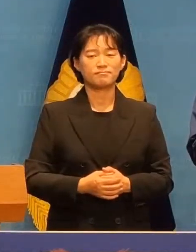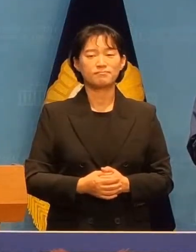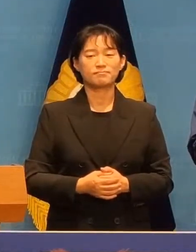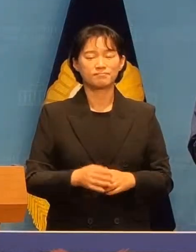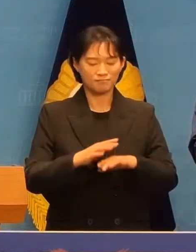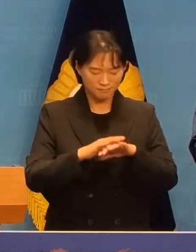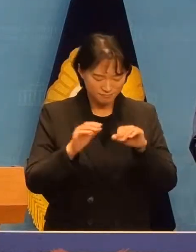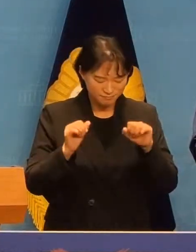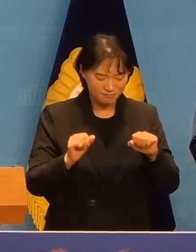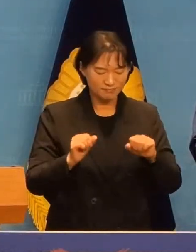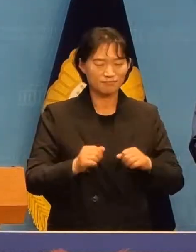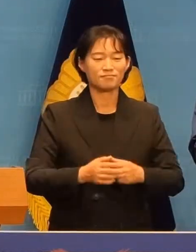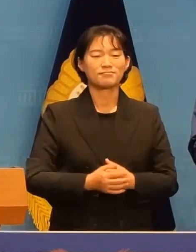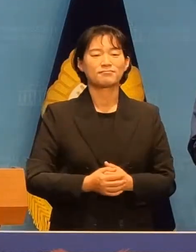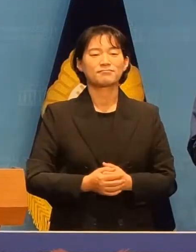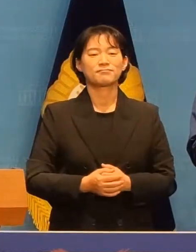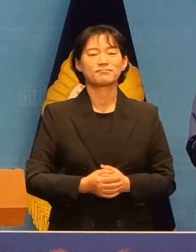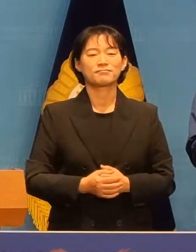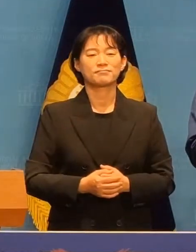안녕하십니까.